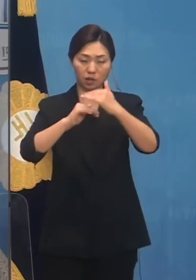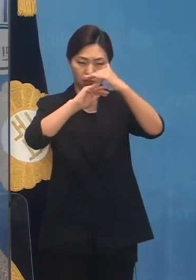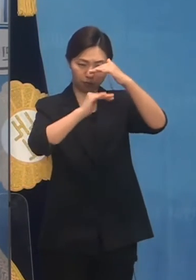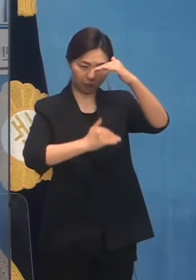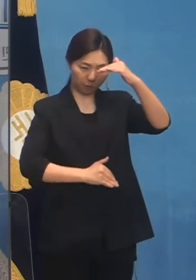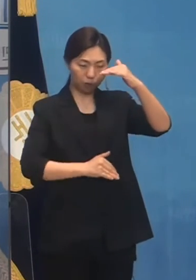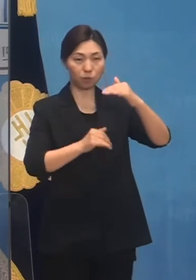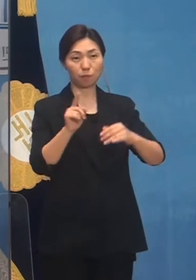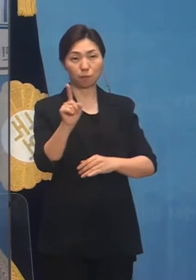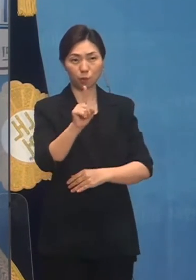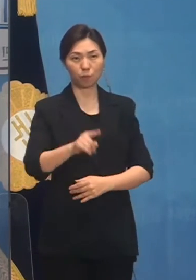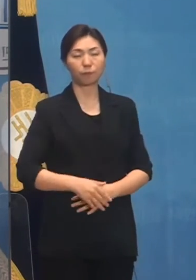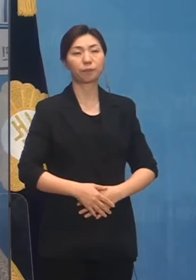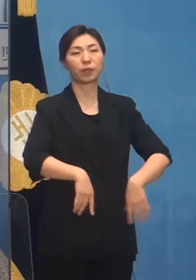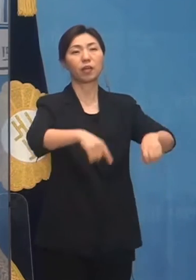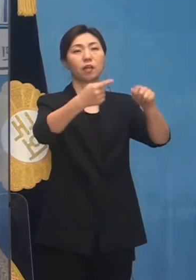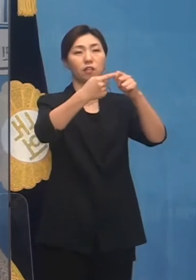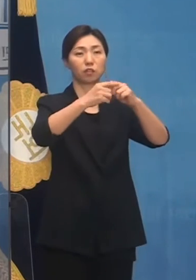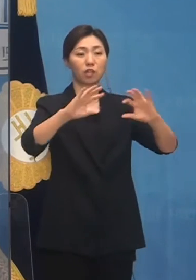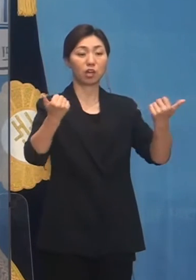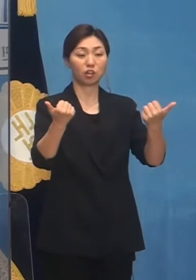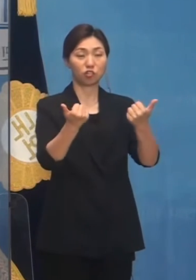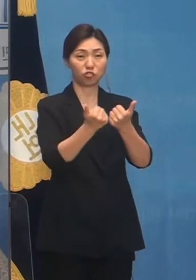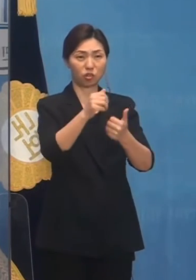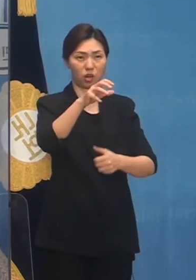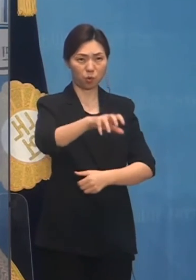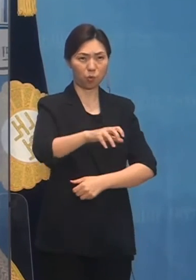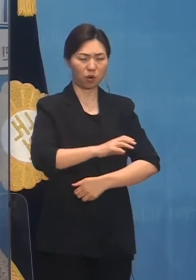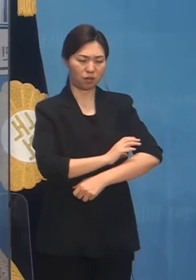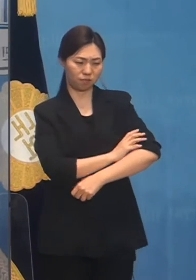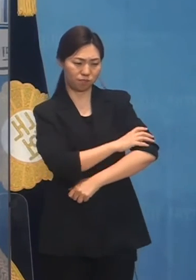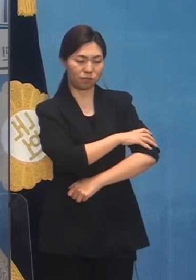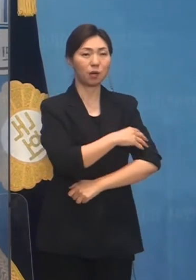첫째, 국회의 재정치 세력들의